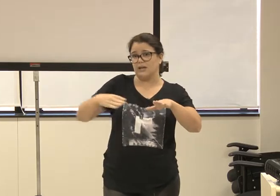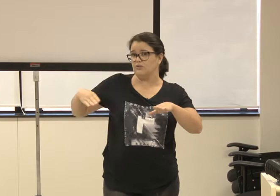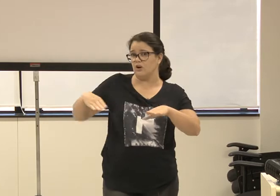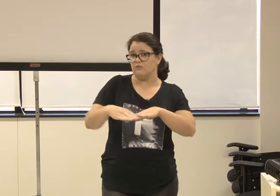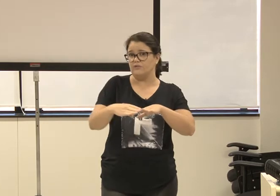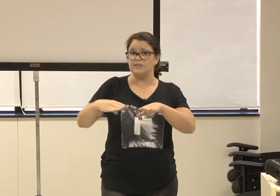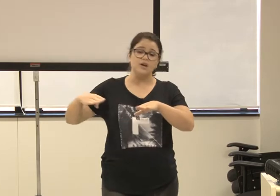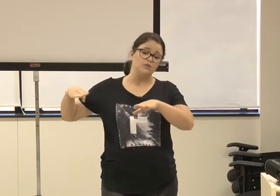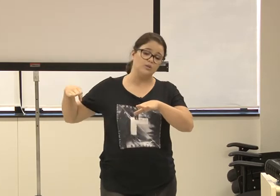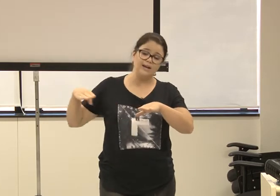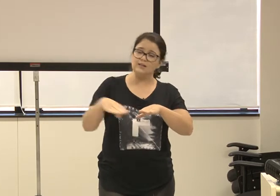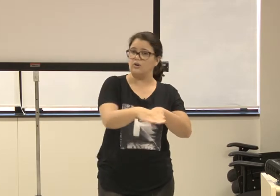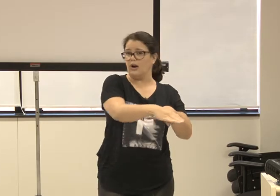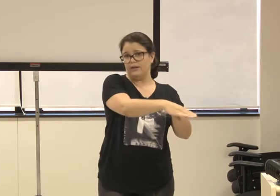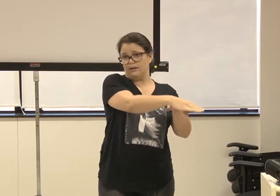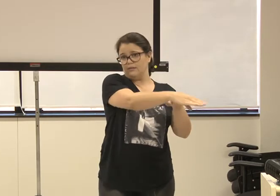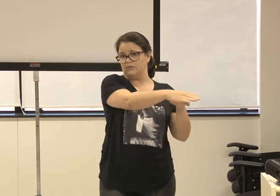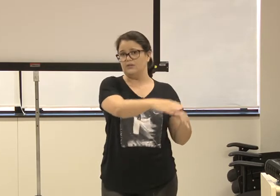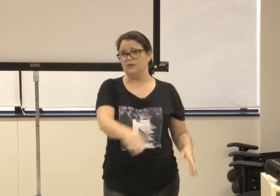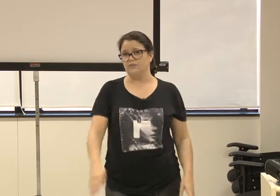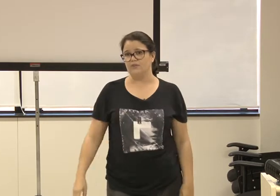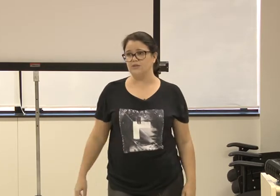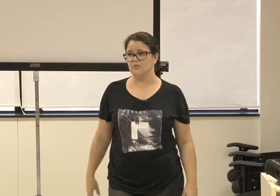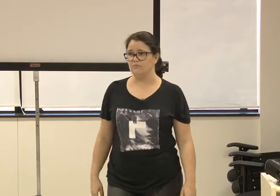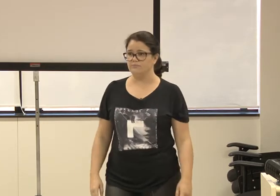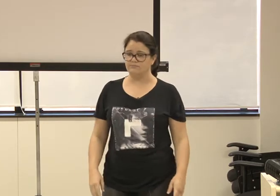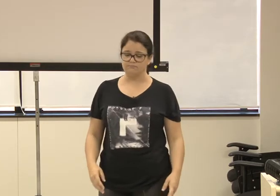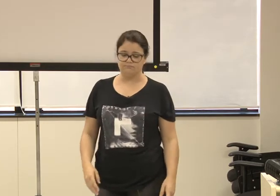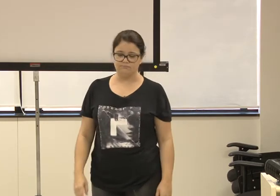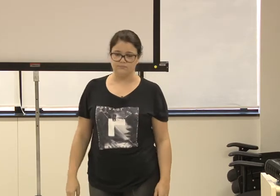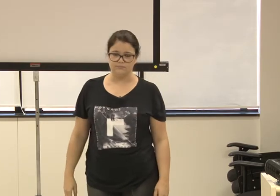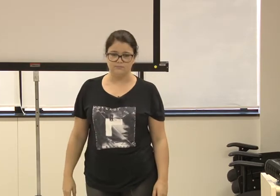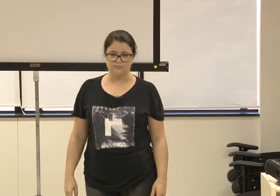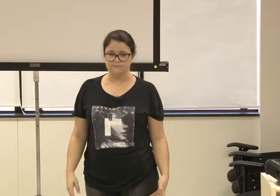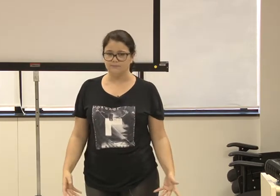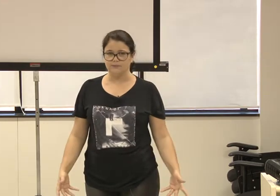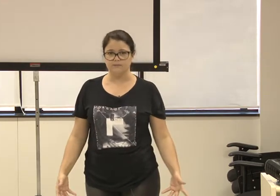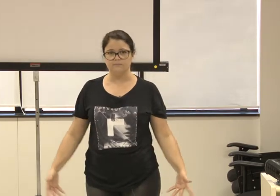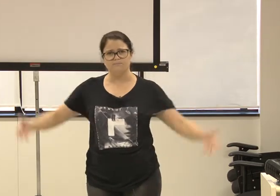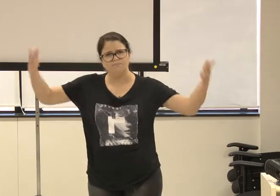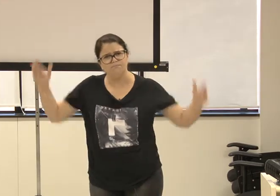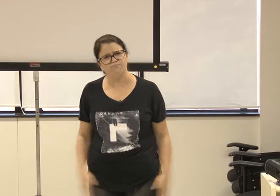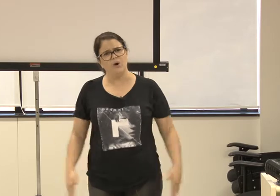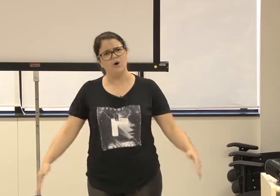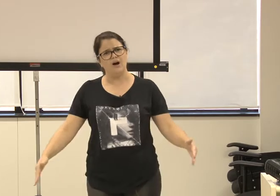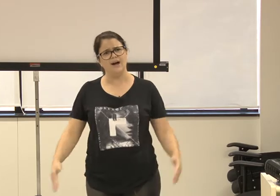entrou de uma vez. No que ele entrou aí, fez uma... Mas você viu que você que bateu no Porra,